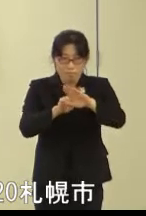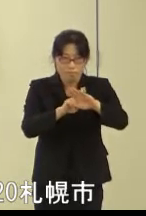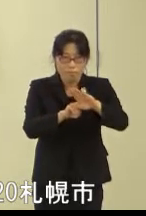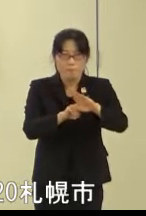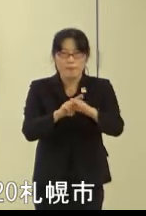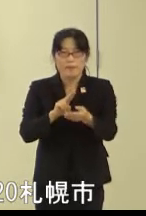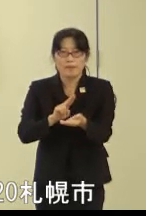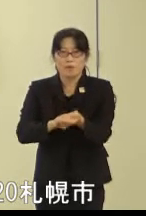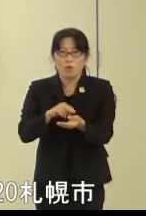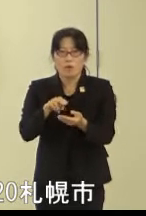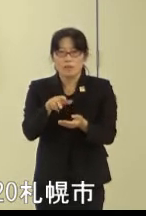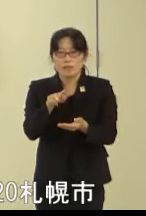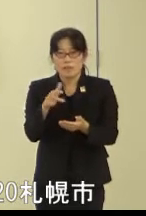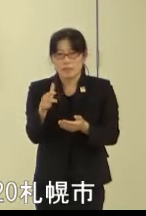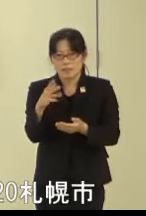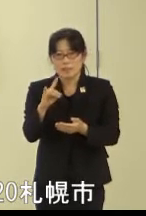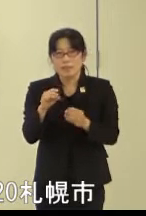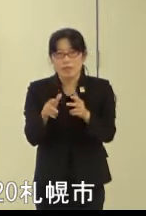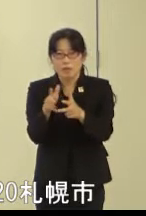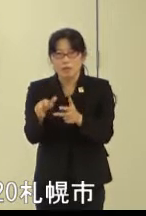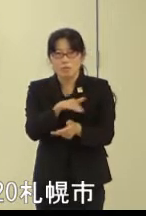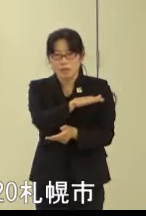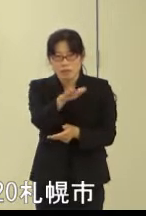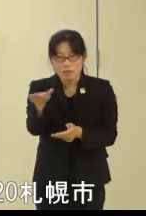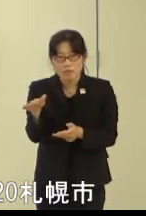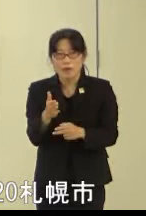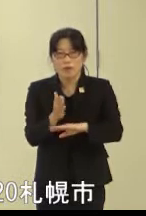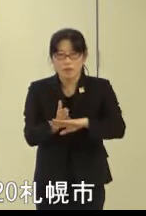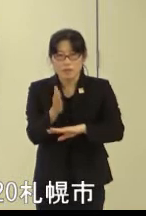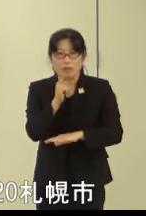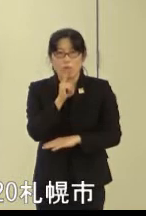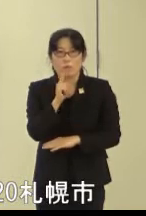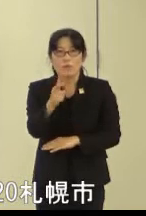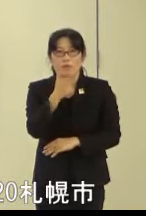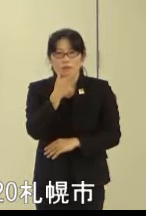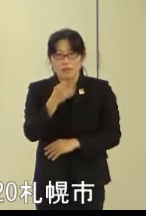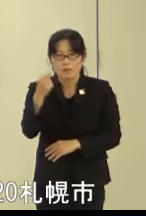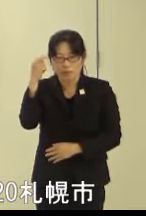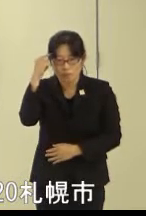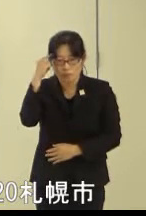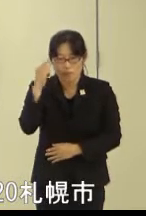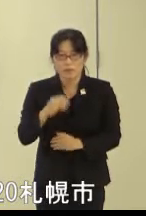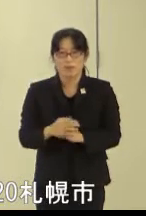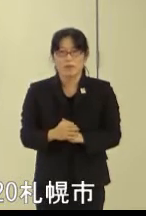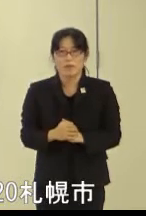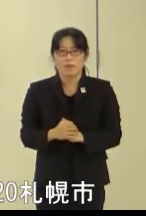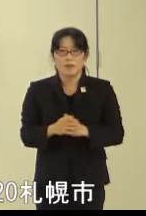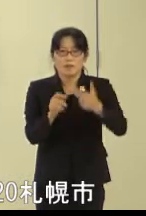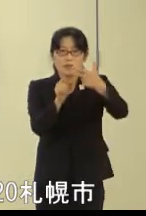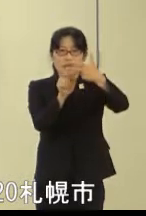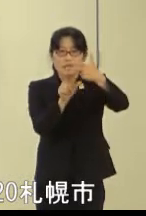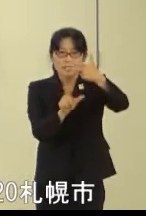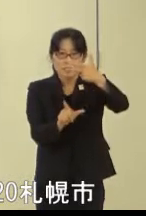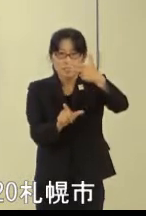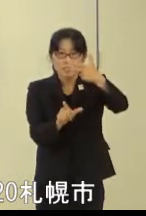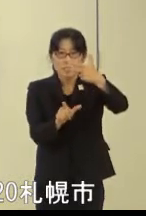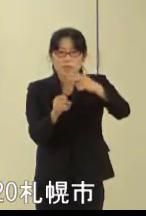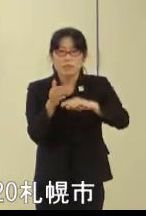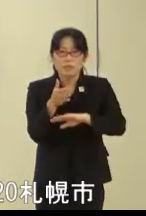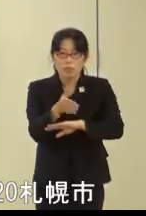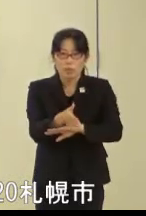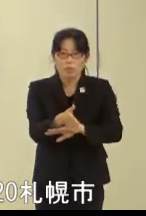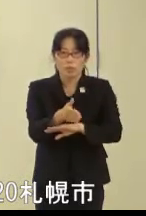ているず状況であります改めてへ感謝を申し上げたいというふうに思います7月以降の